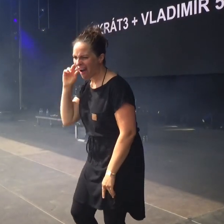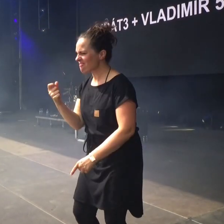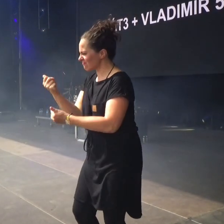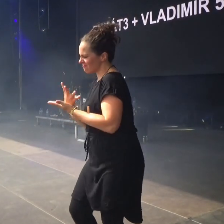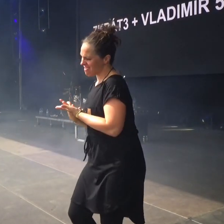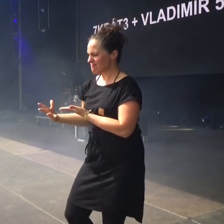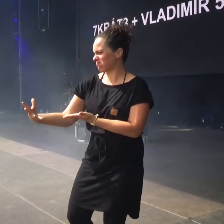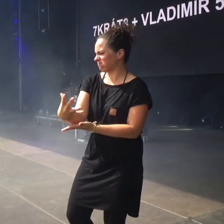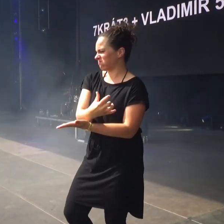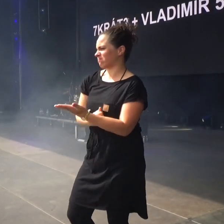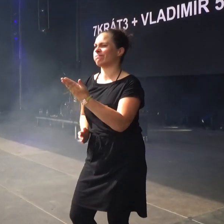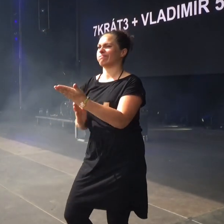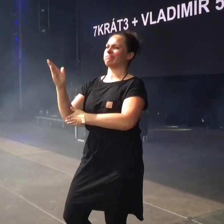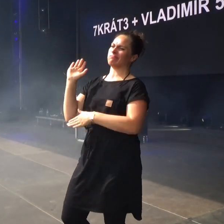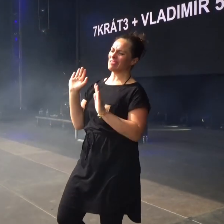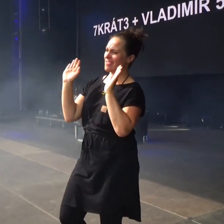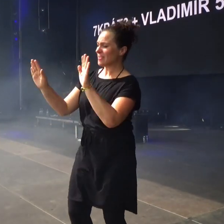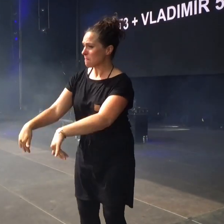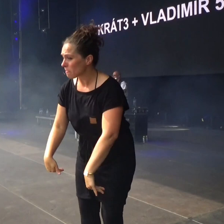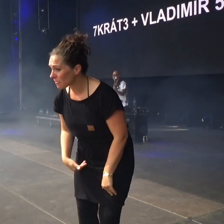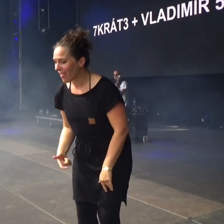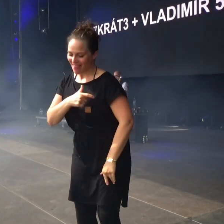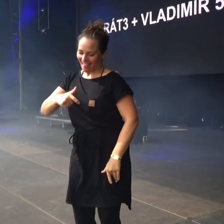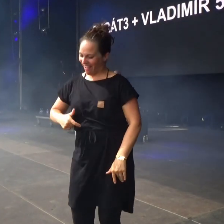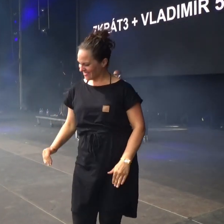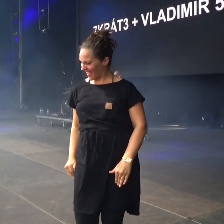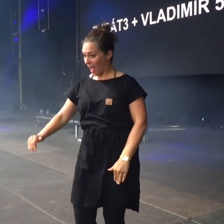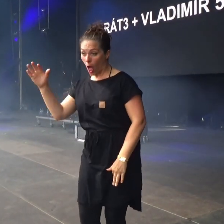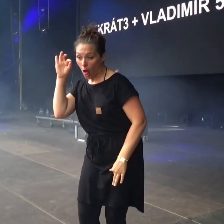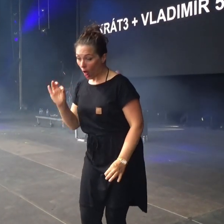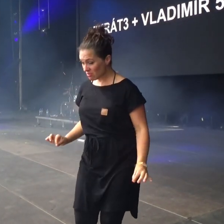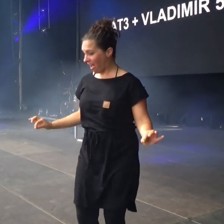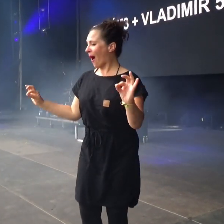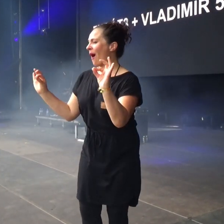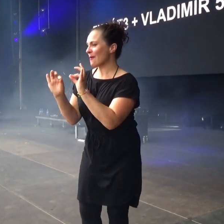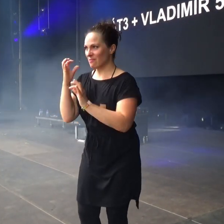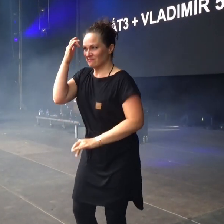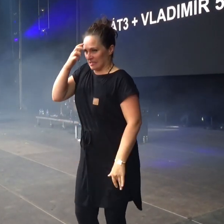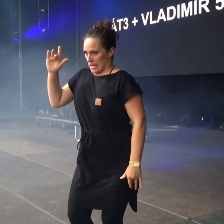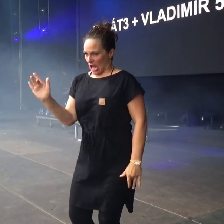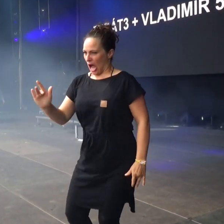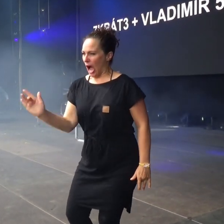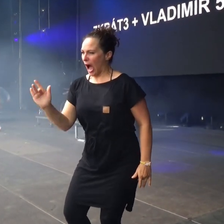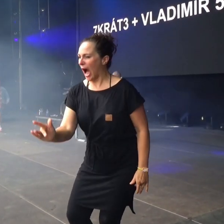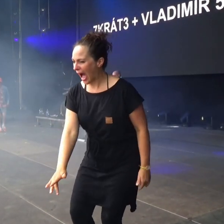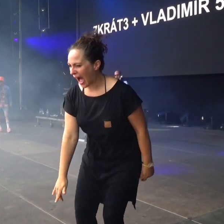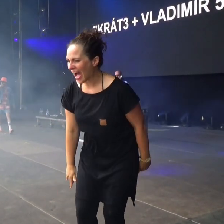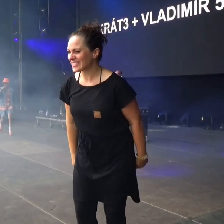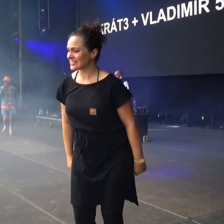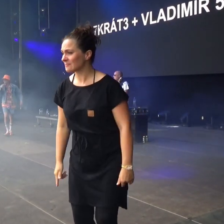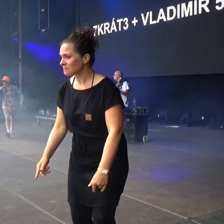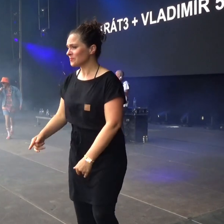Výděla praky na teď jitou badrouži, ale hudejská láska byla badou na F, usínal jsem ze z toho, jaký holbil je,